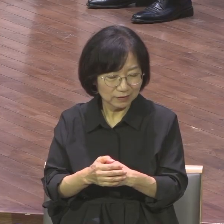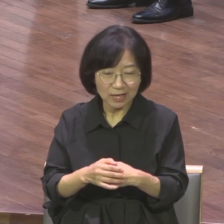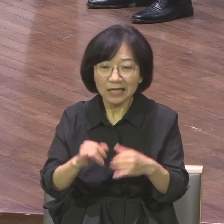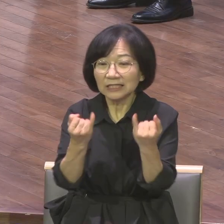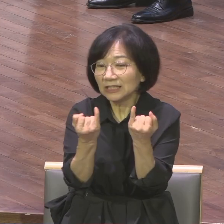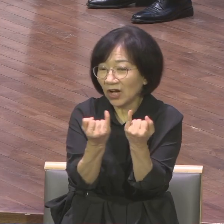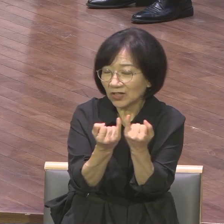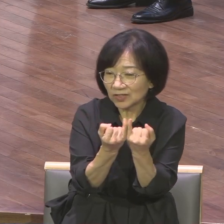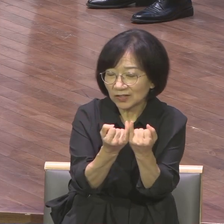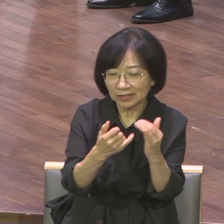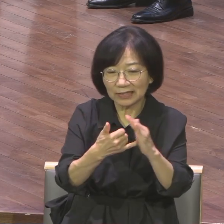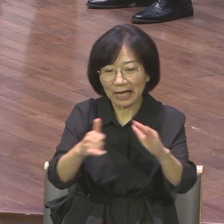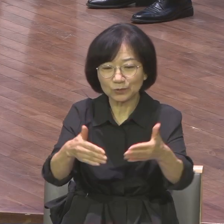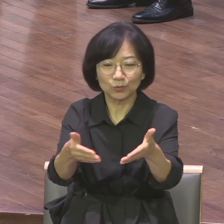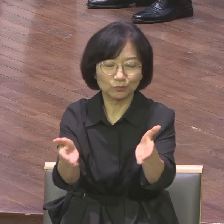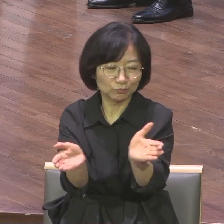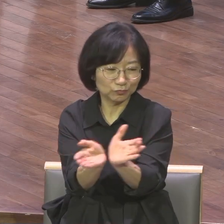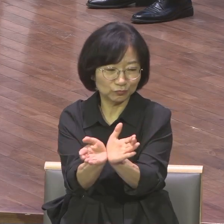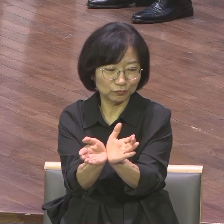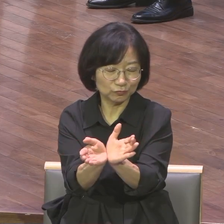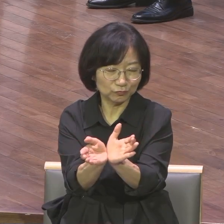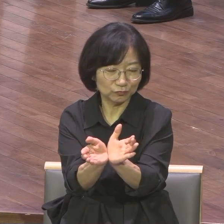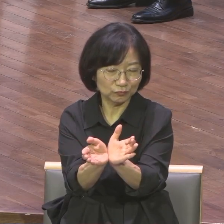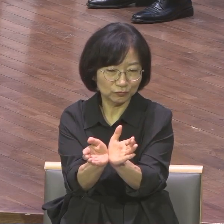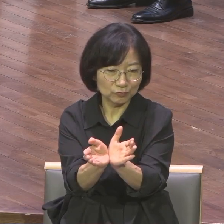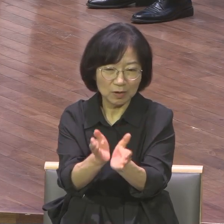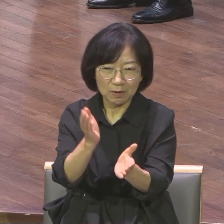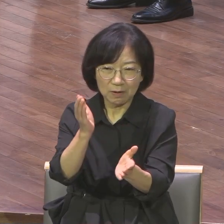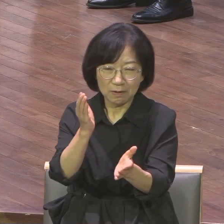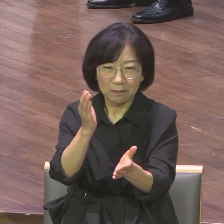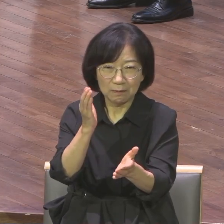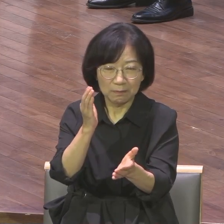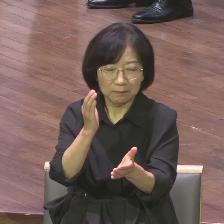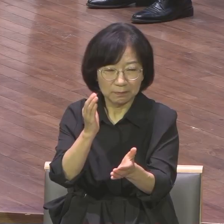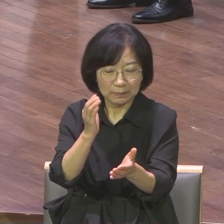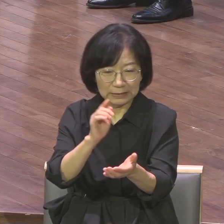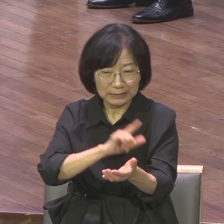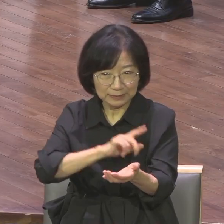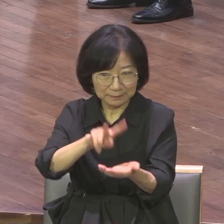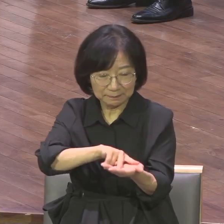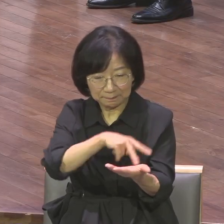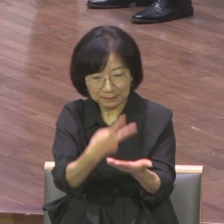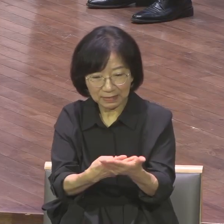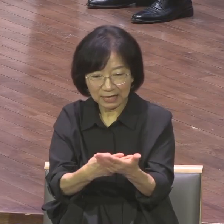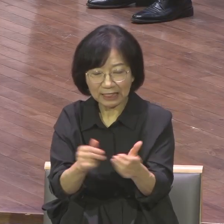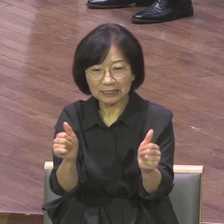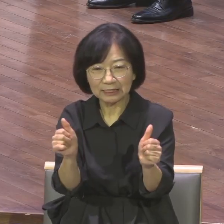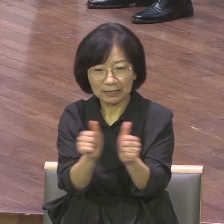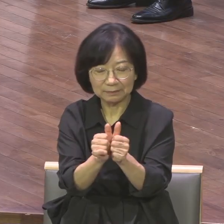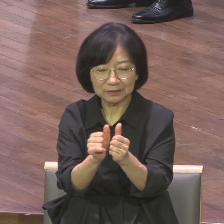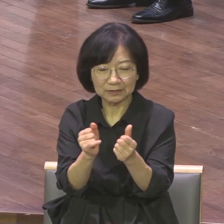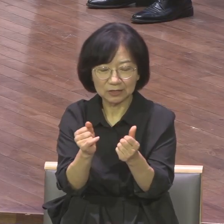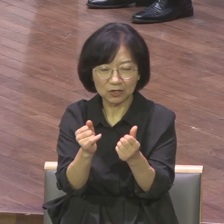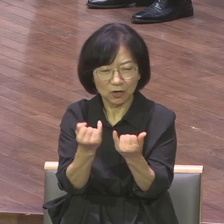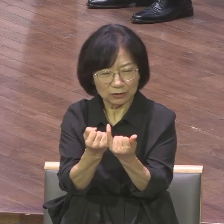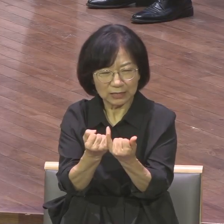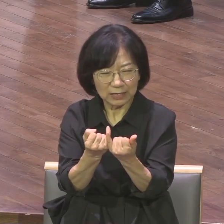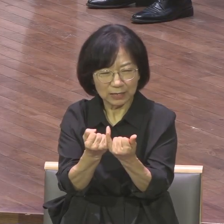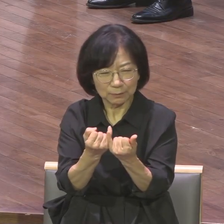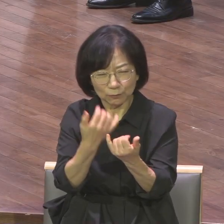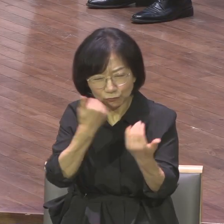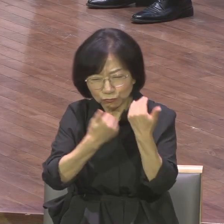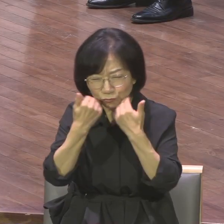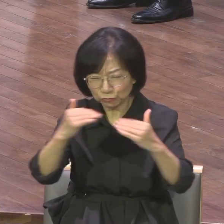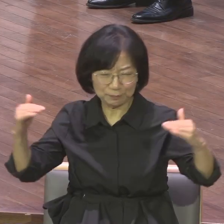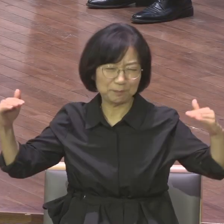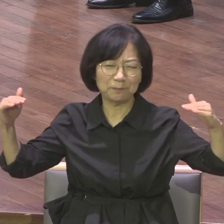가족부가 이게 없어야 되는데 이것을 성평등 가족부로, 그래서 완전히 평등하게, 성은 다 평등하다.